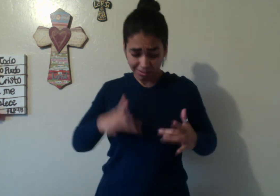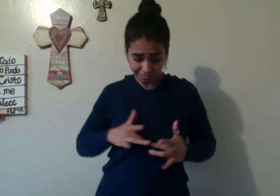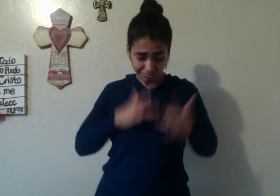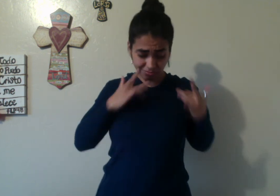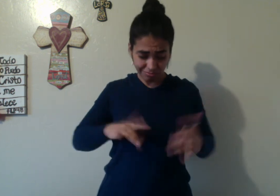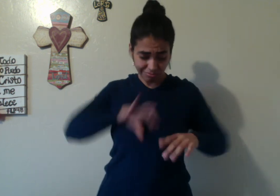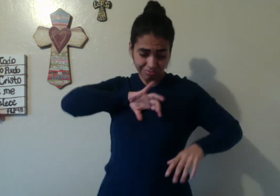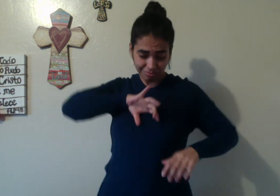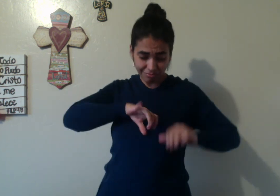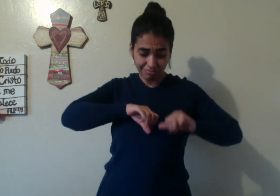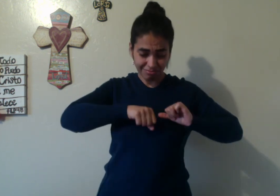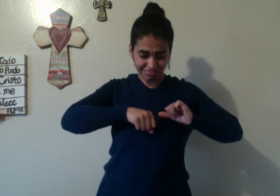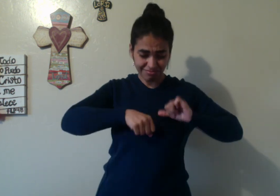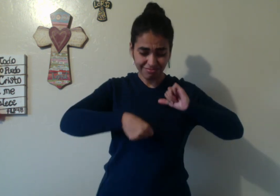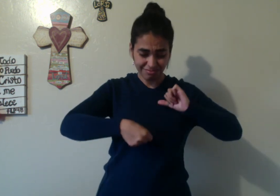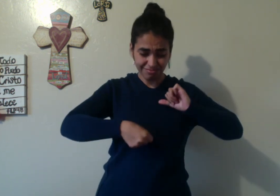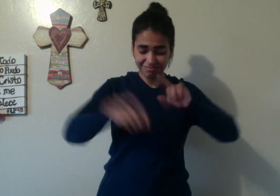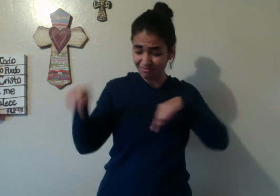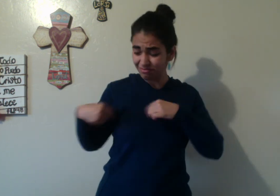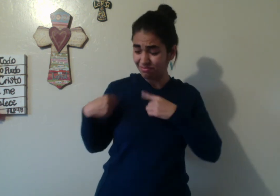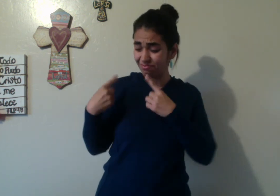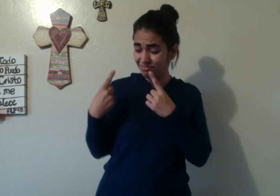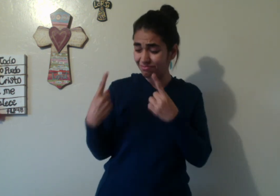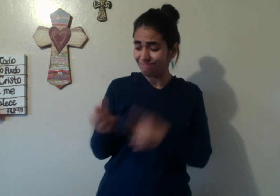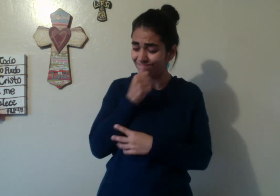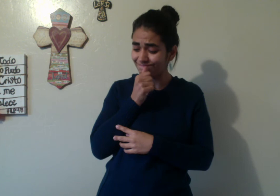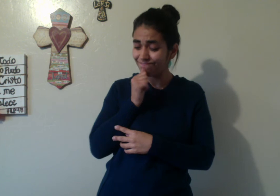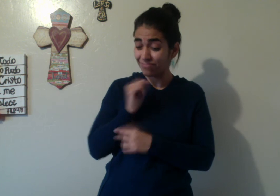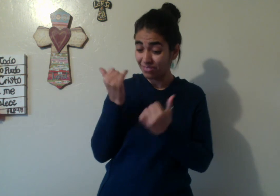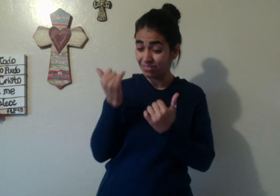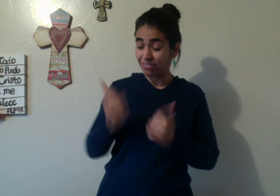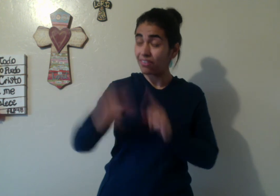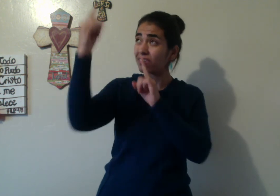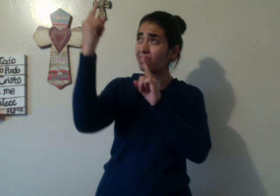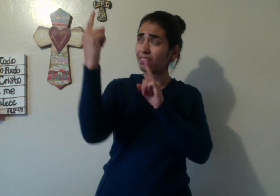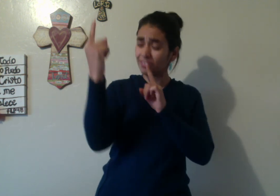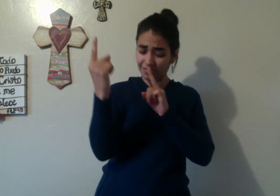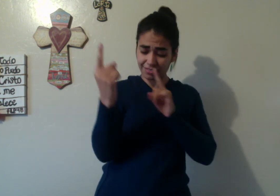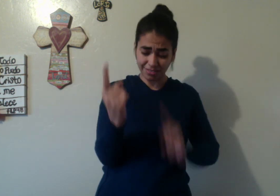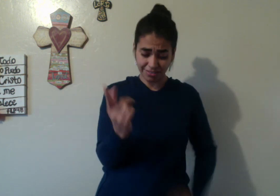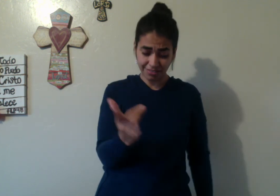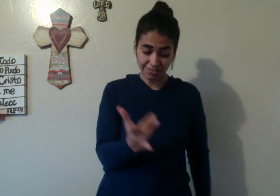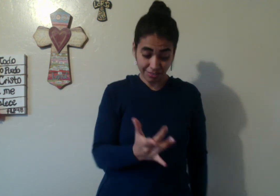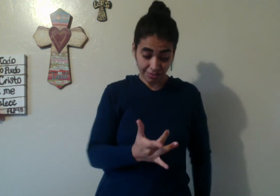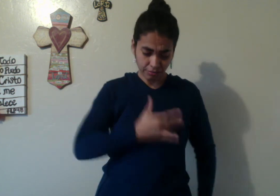Había sufrido, de blanco con tu amor hoy se ha vestido.